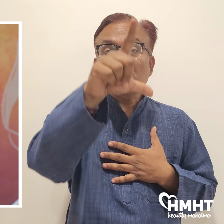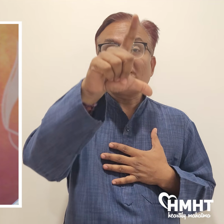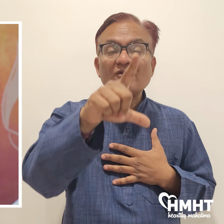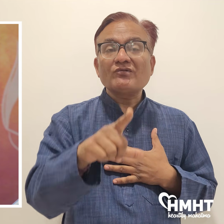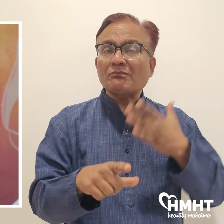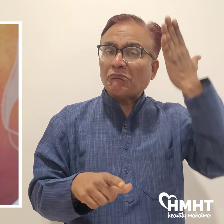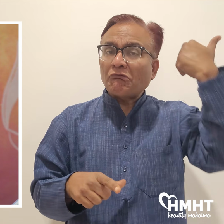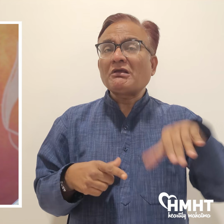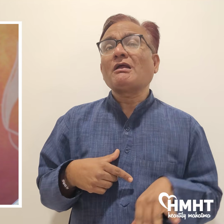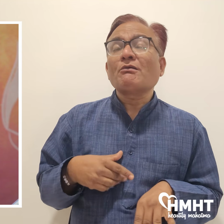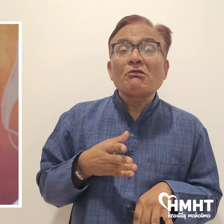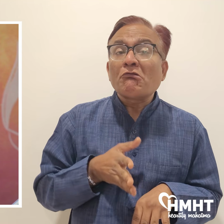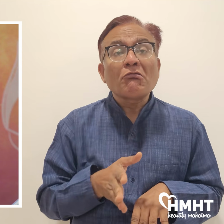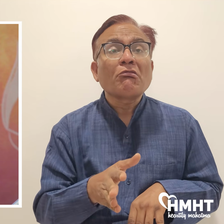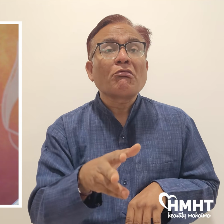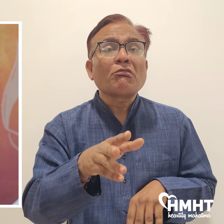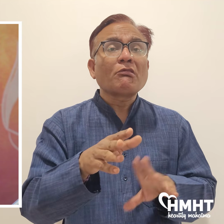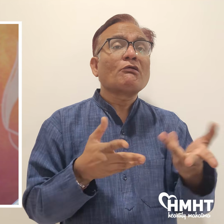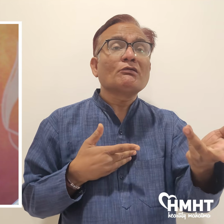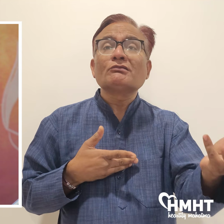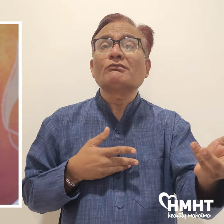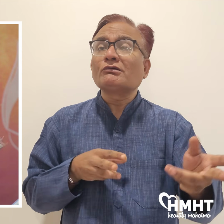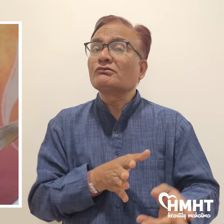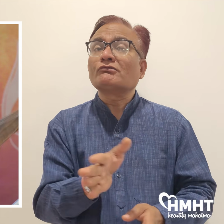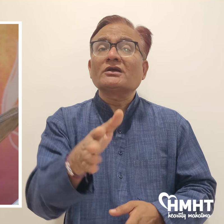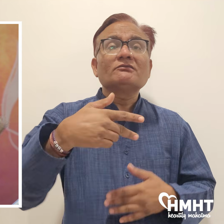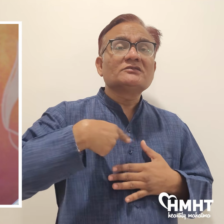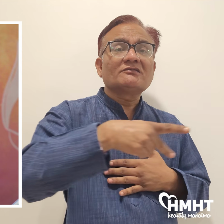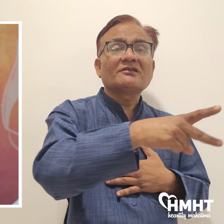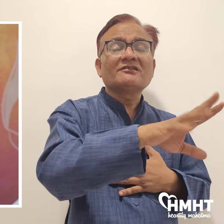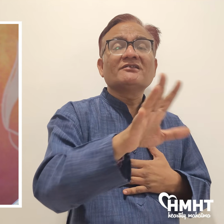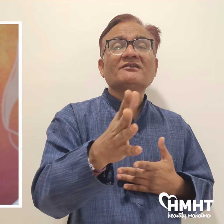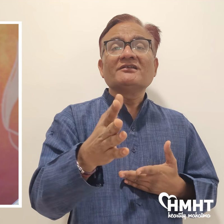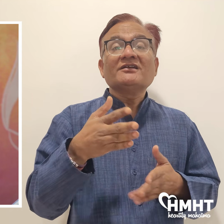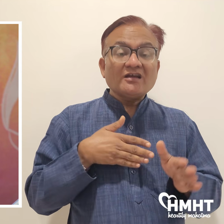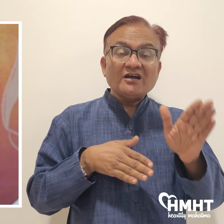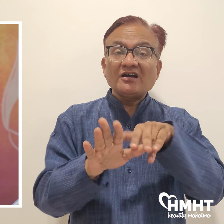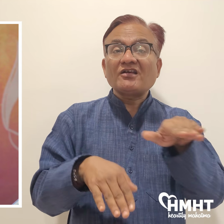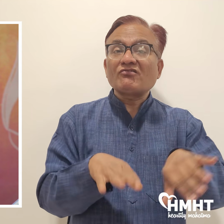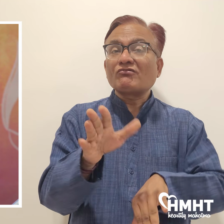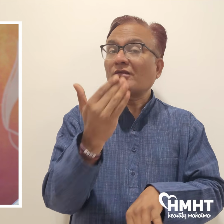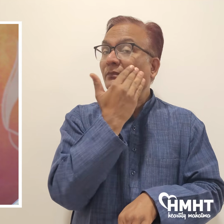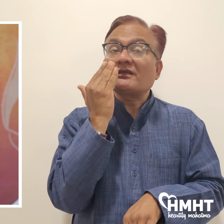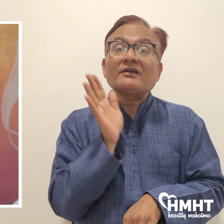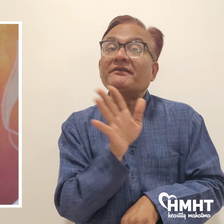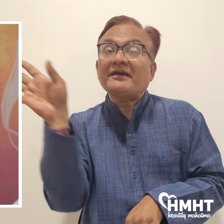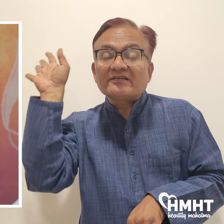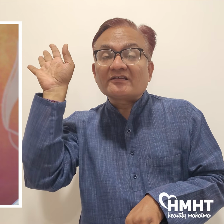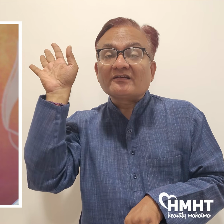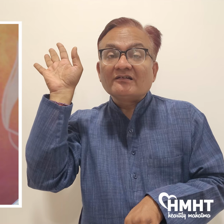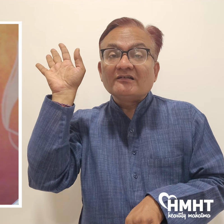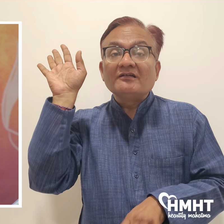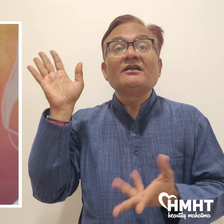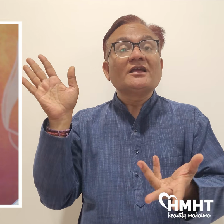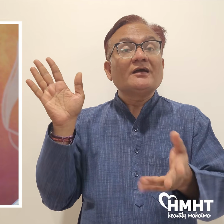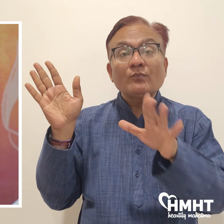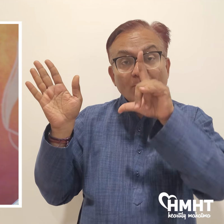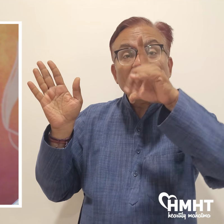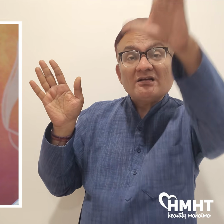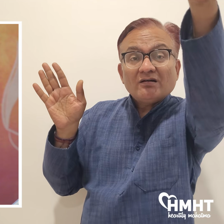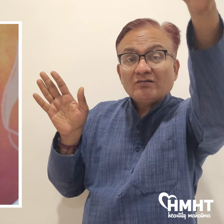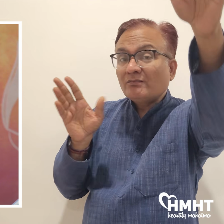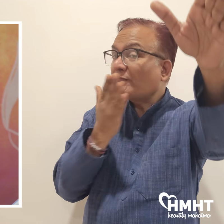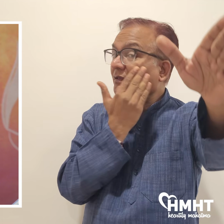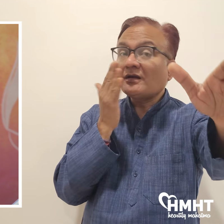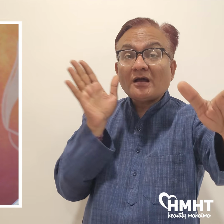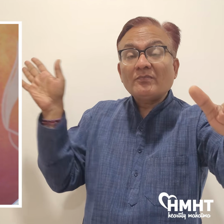પછી કહું હું શું કામ નીકળ્યો છું, ક્યાં જવાનું છે? આ રસ્તો જાય ત્યાં હું જતો રહીશ. એટલે આ રસ્તો તો મહેસાણા જાય, મહેસાણાથી પછી એટલે મહેસાણા જવાનું હતું હશે,